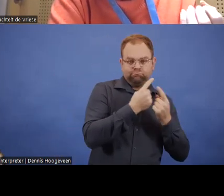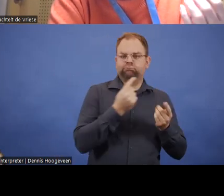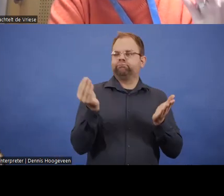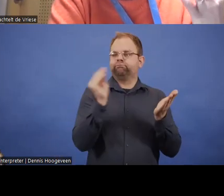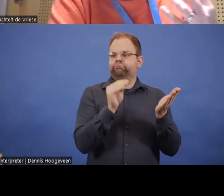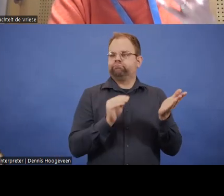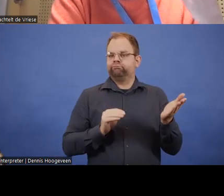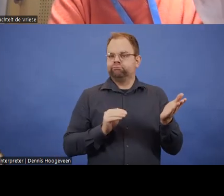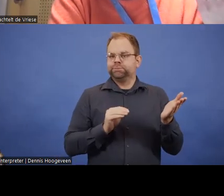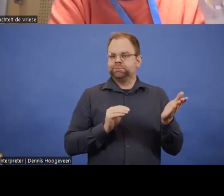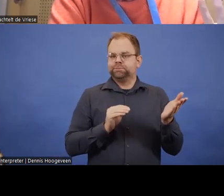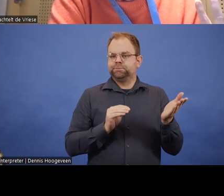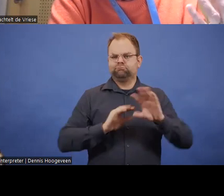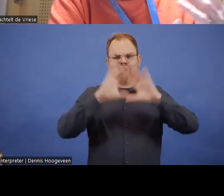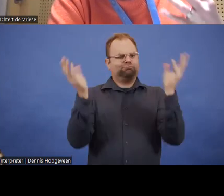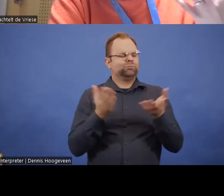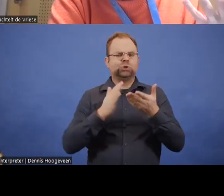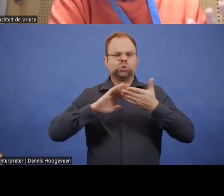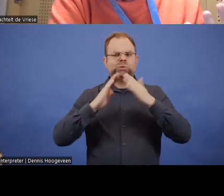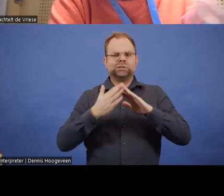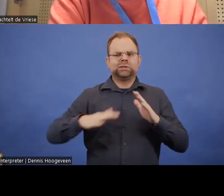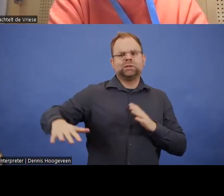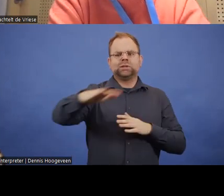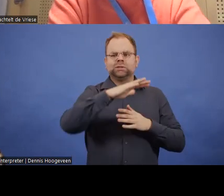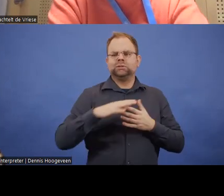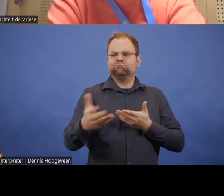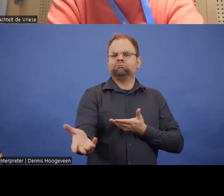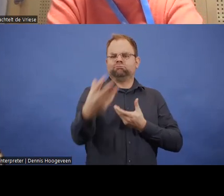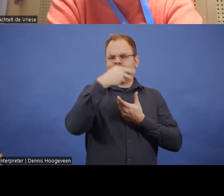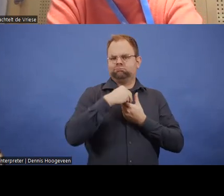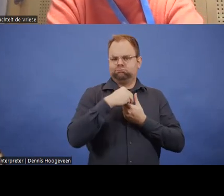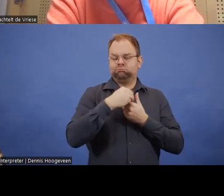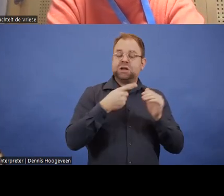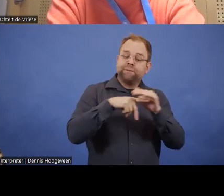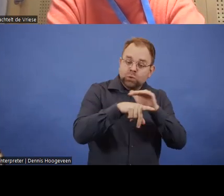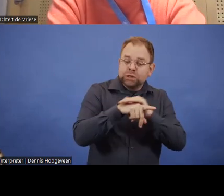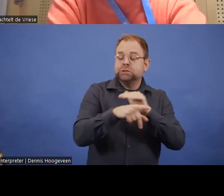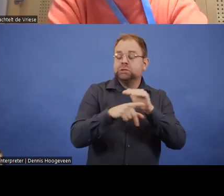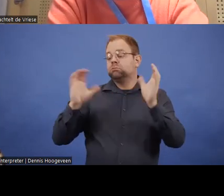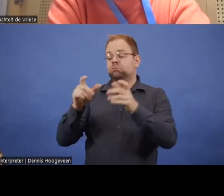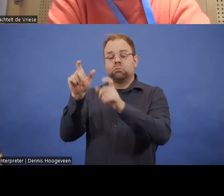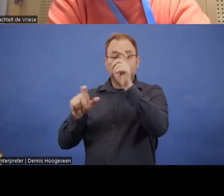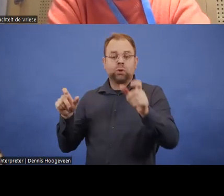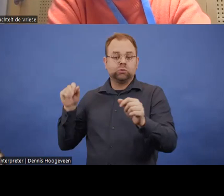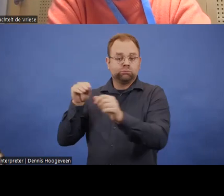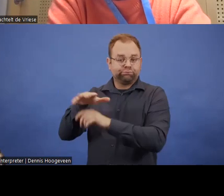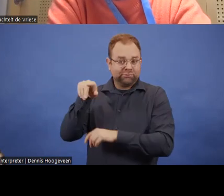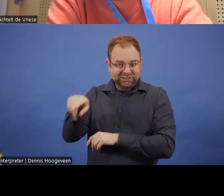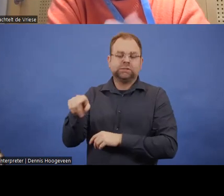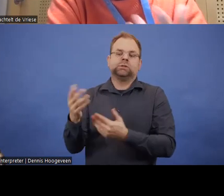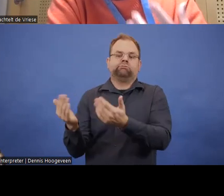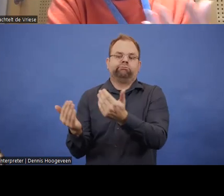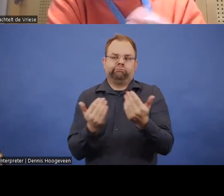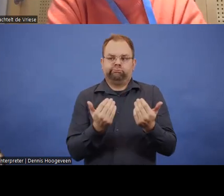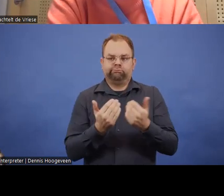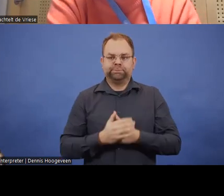son afectados en estas operaciones. Tenemos que tener la opinión y los consejos de los